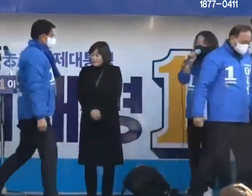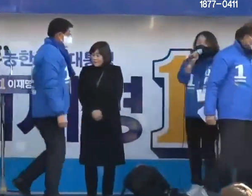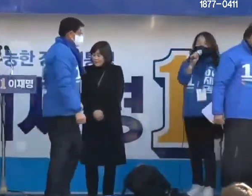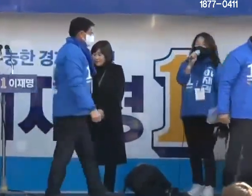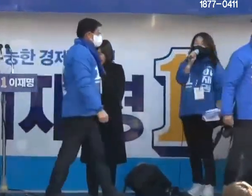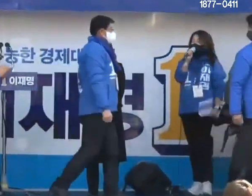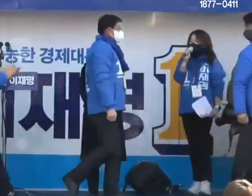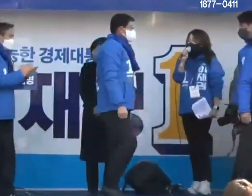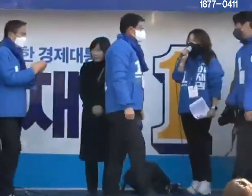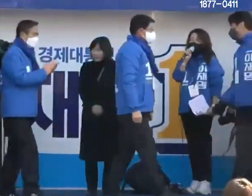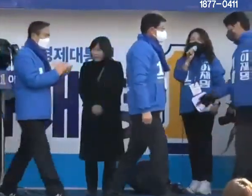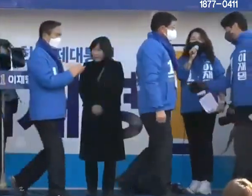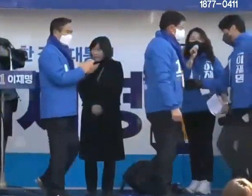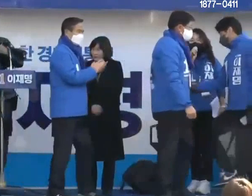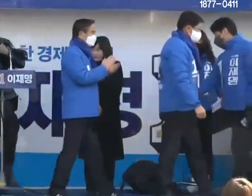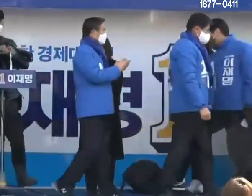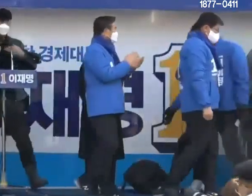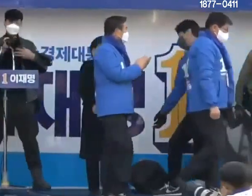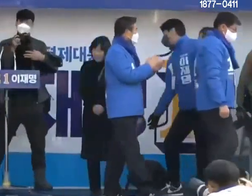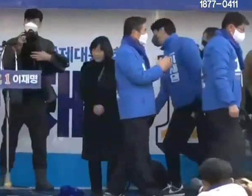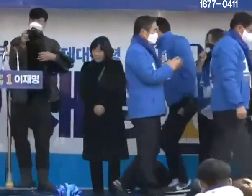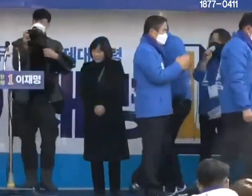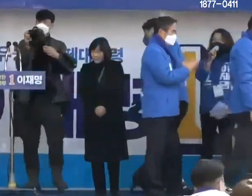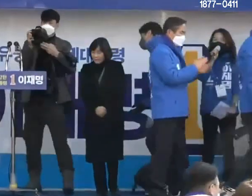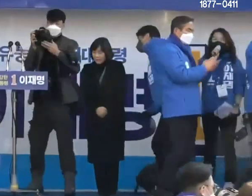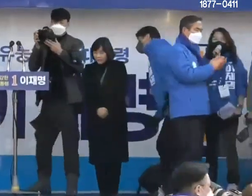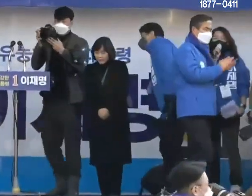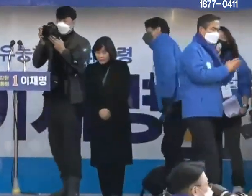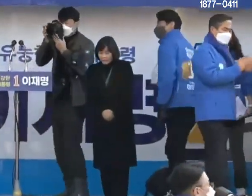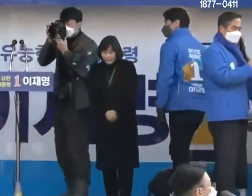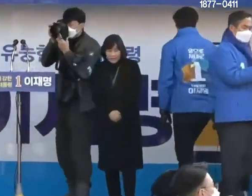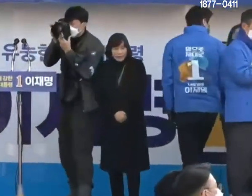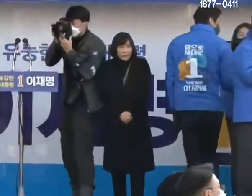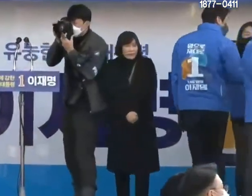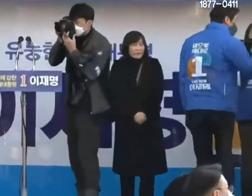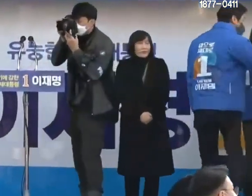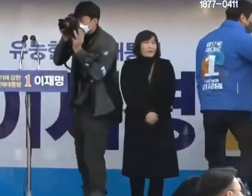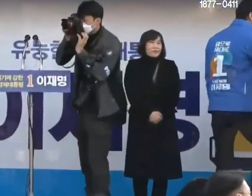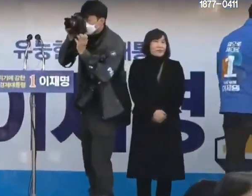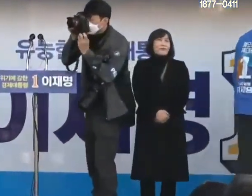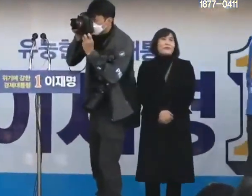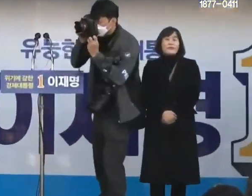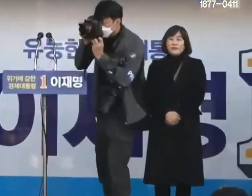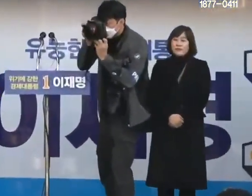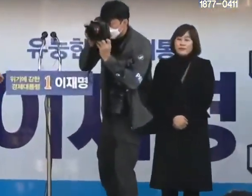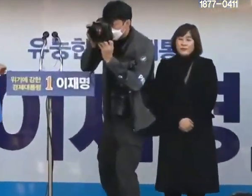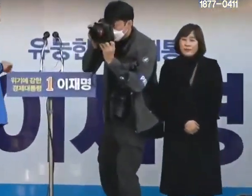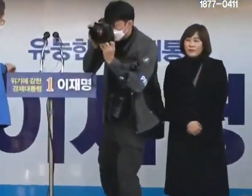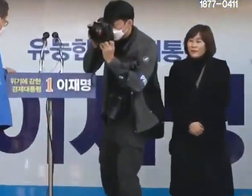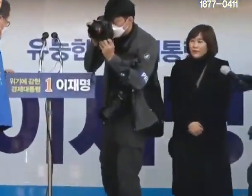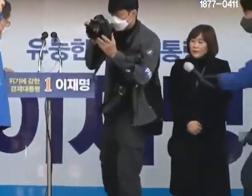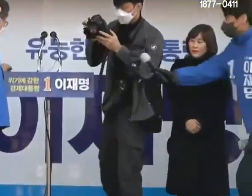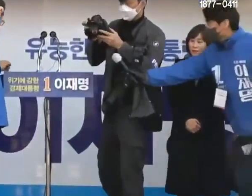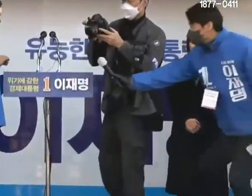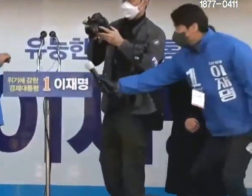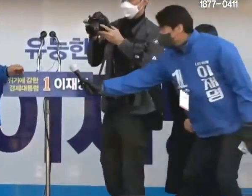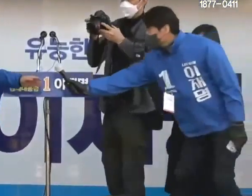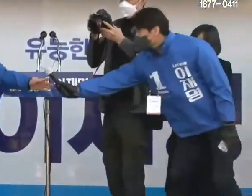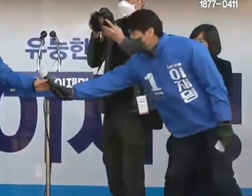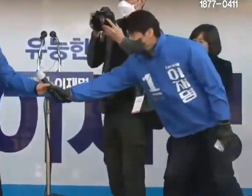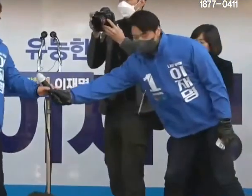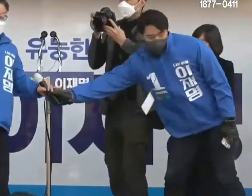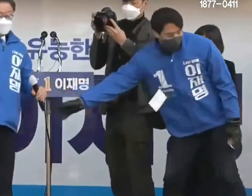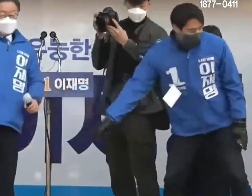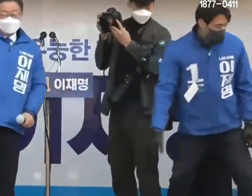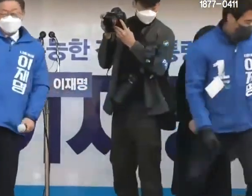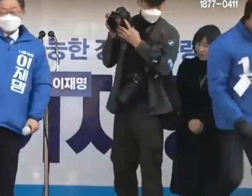함께 뜨거운 함성으로 맞이한 이재명입니다. 이재명 후보, 새로운 대한민국의 사령탑이